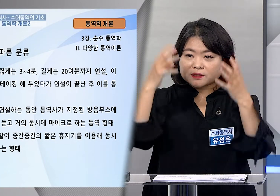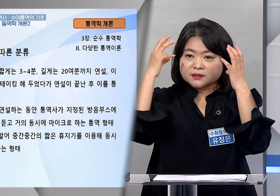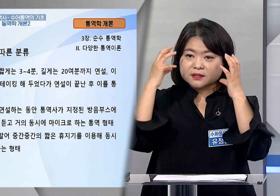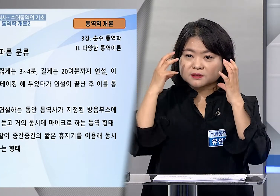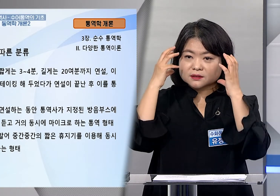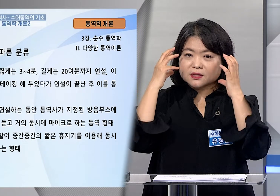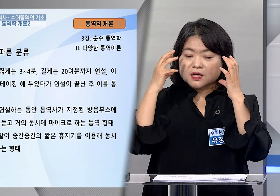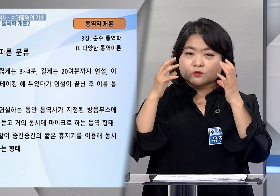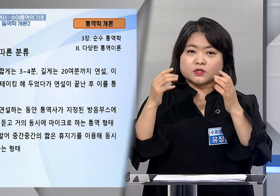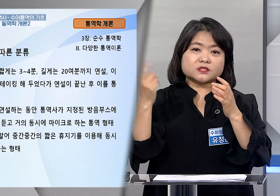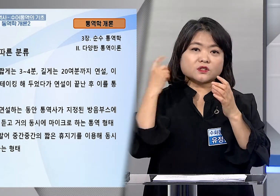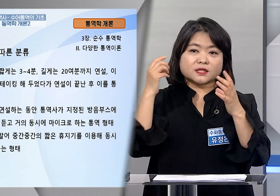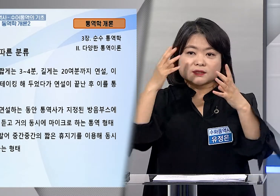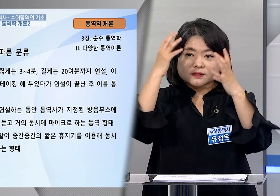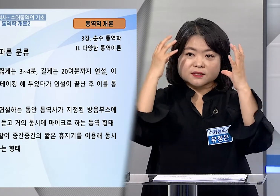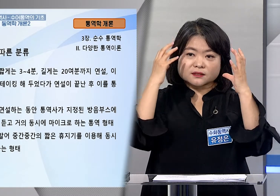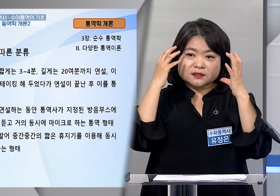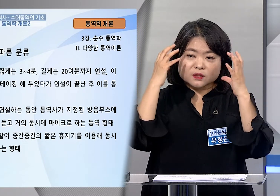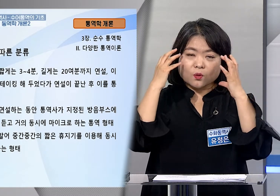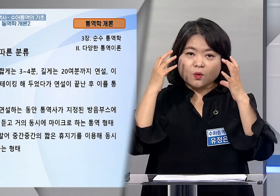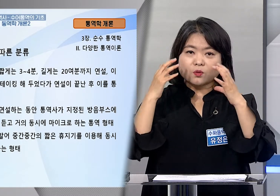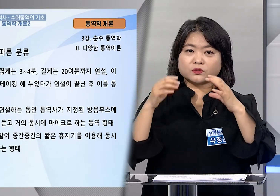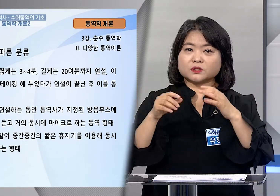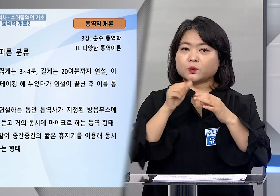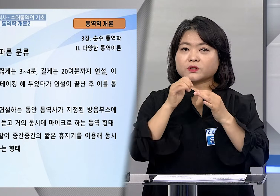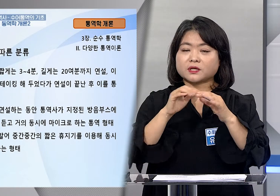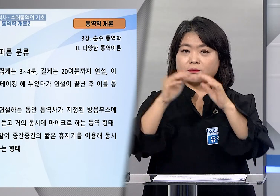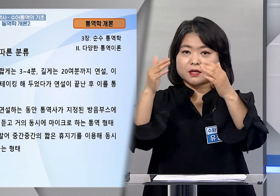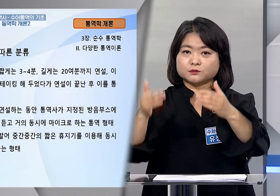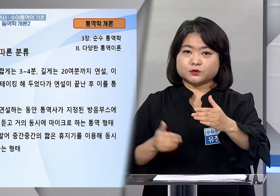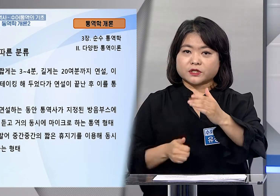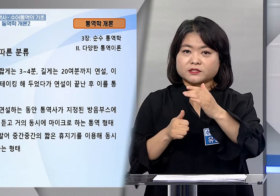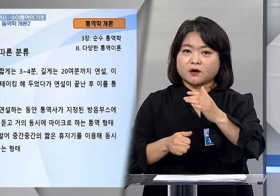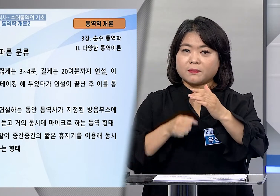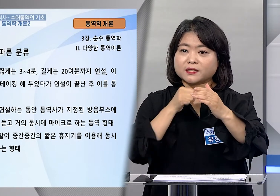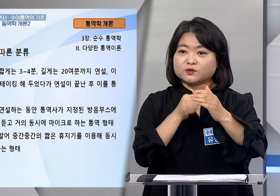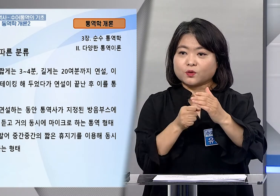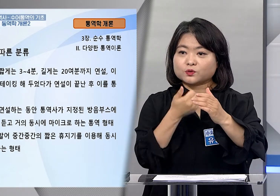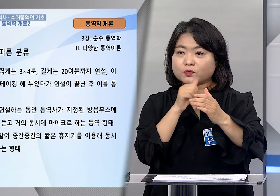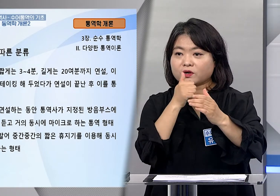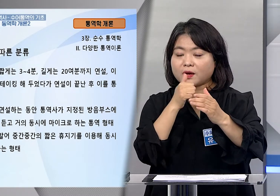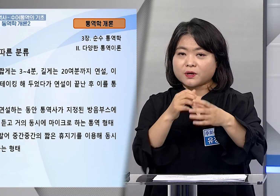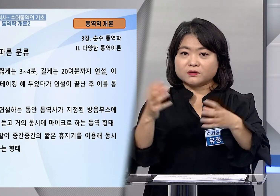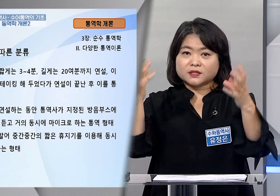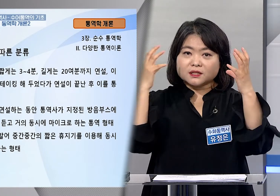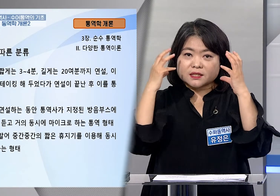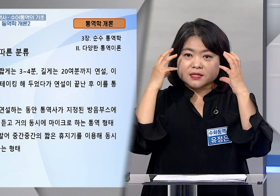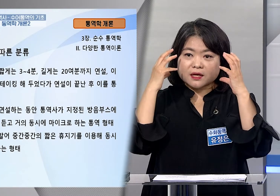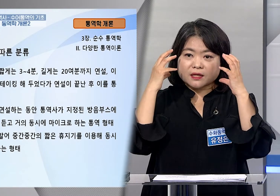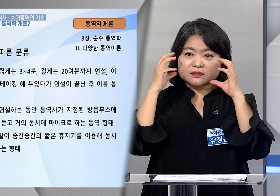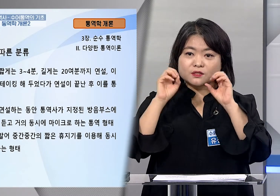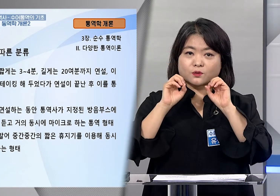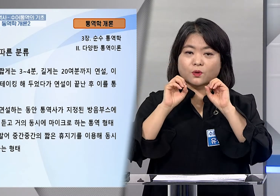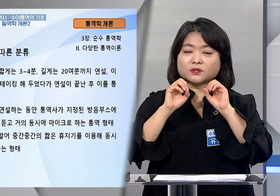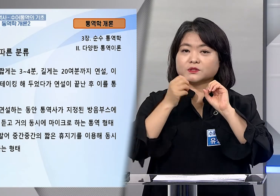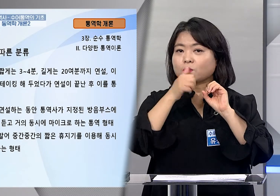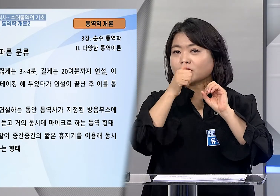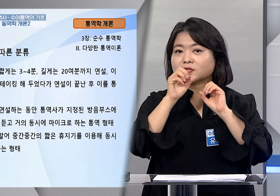우리 청자든 헤드셋을 끼고 우리 통역사는 방음부스에서 마이크로 통역을 하면 이제 헤드셋으로 그 통역이